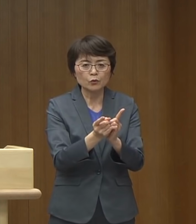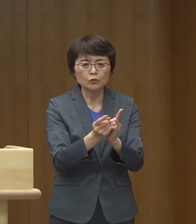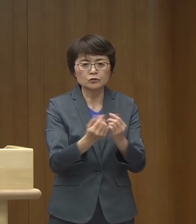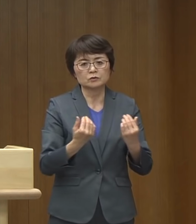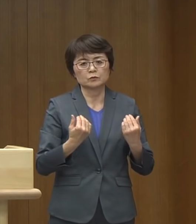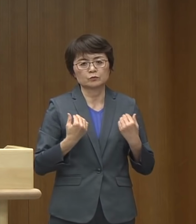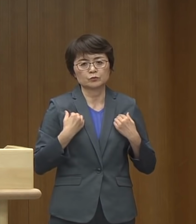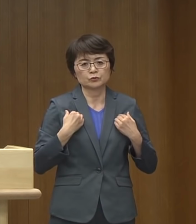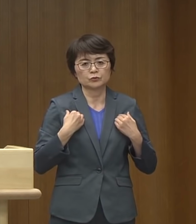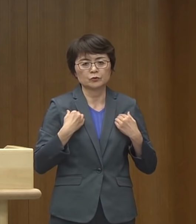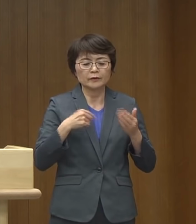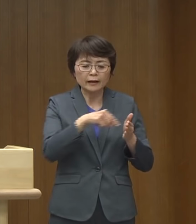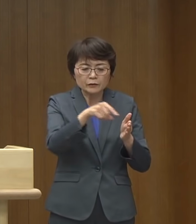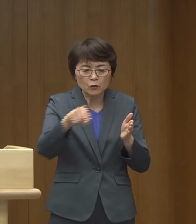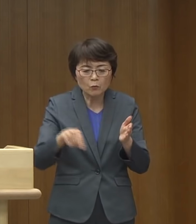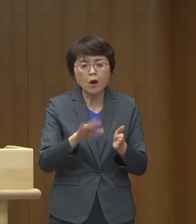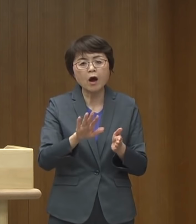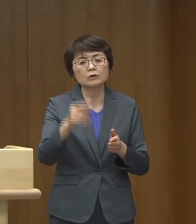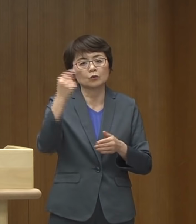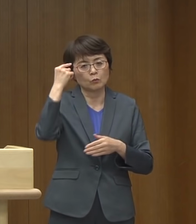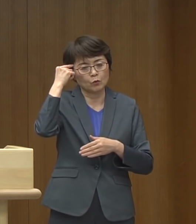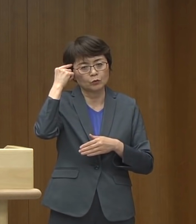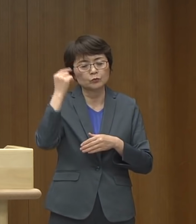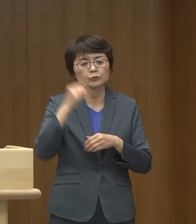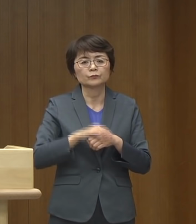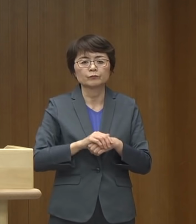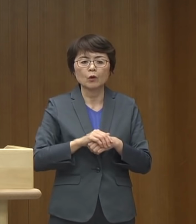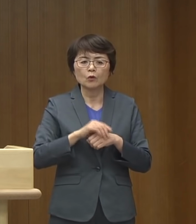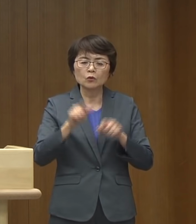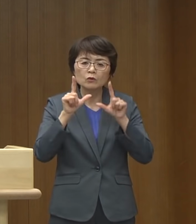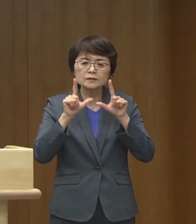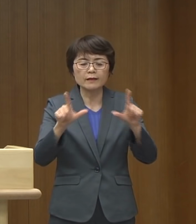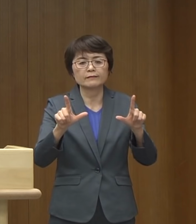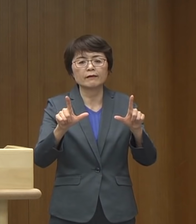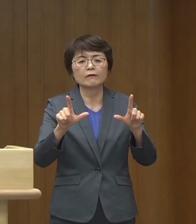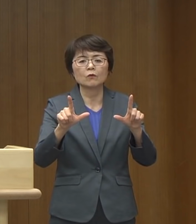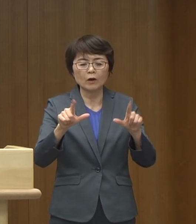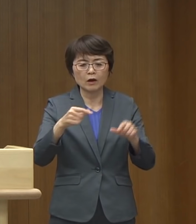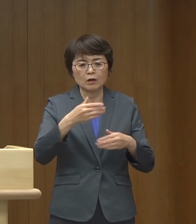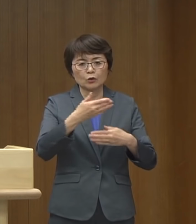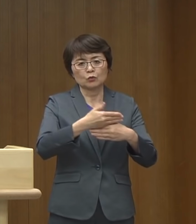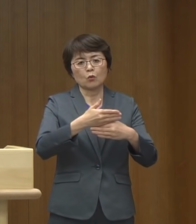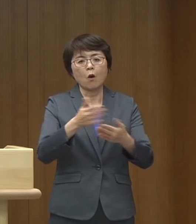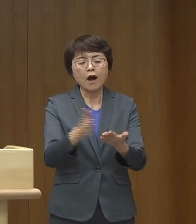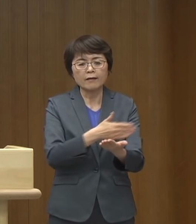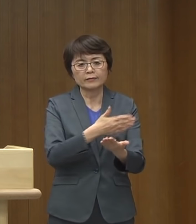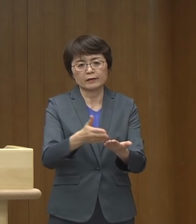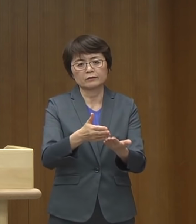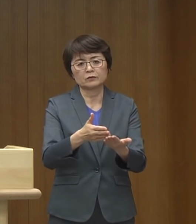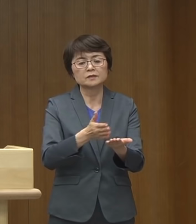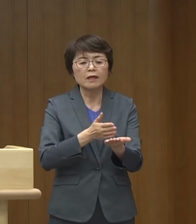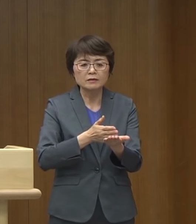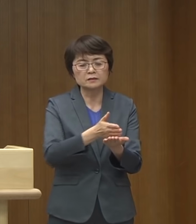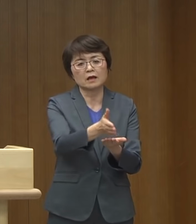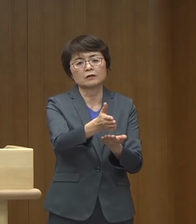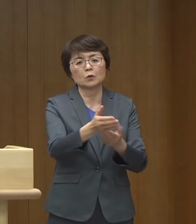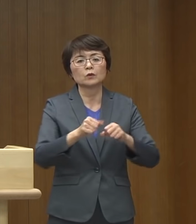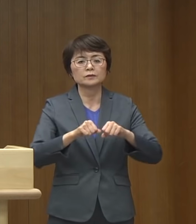ろうと思いますが、この緊急事態宣言は道の判断として始めたものでありますので